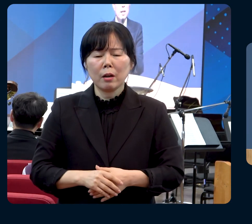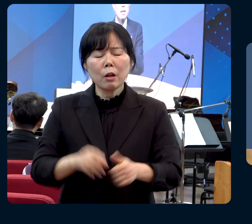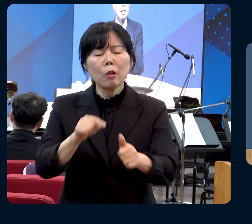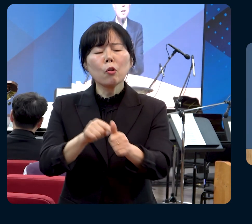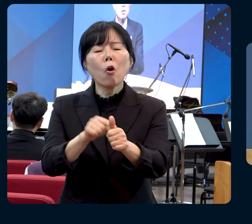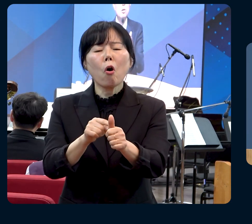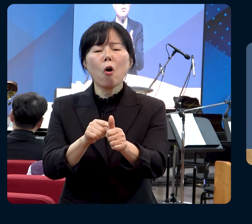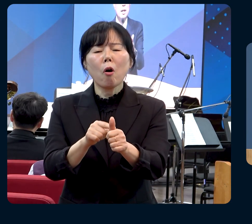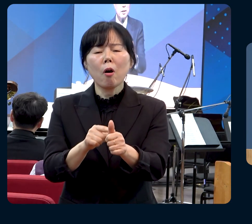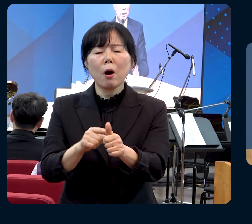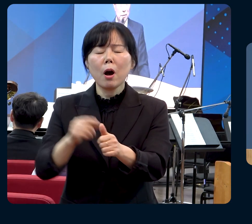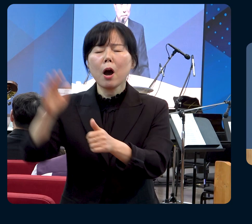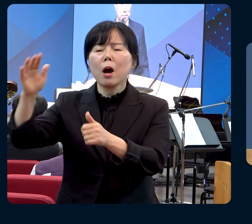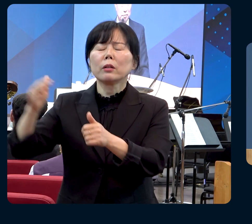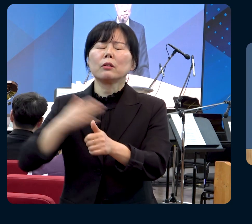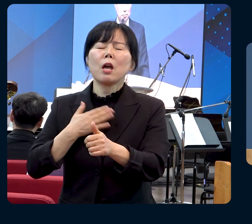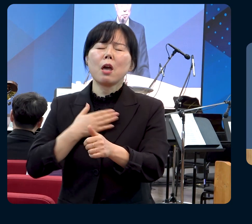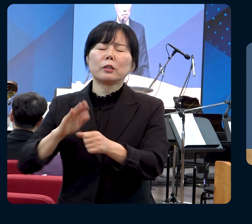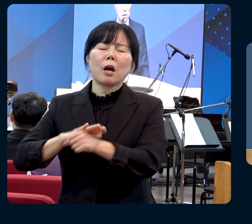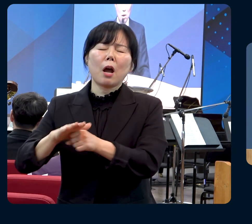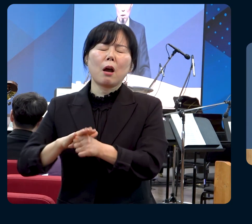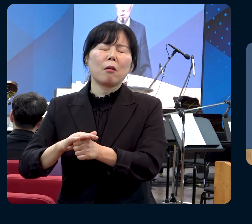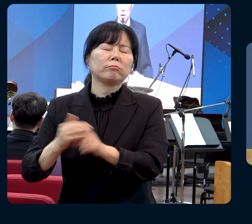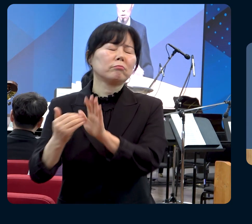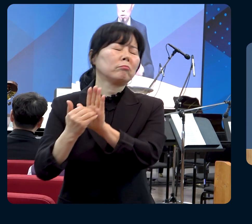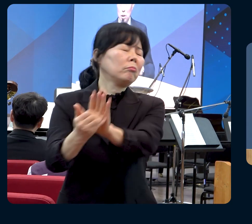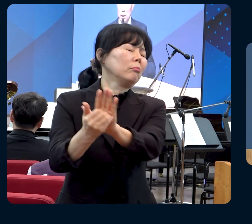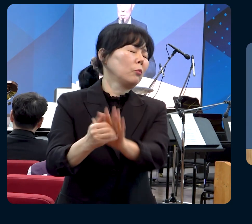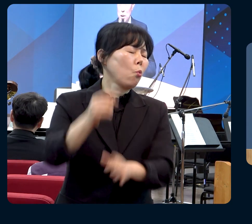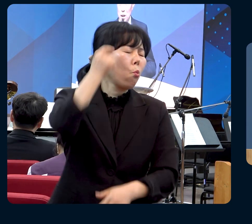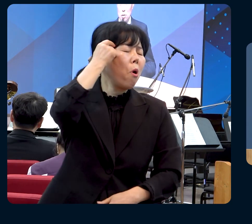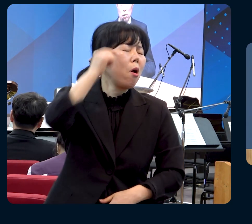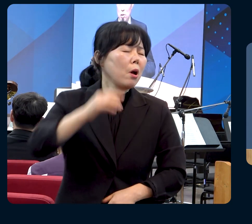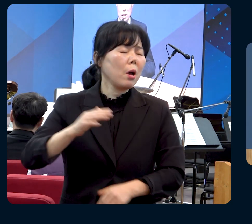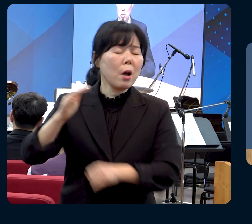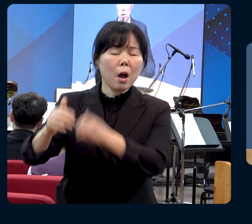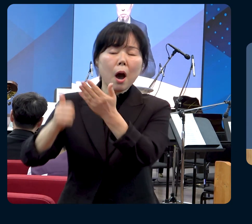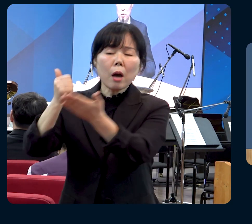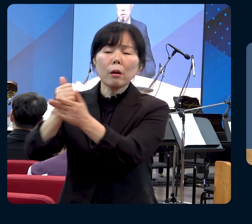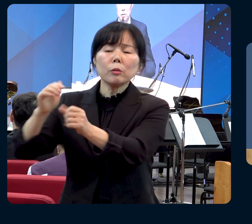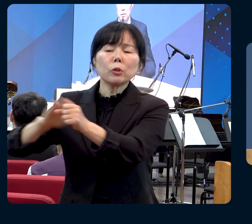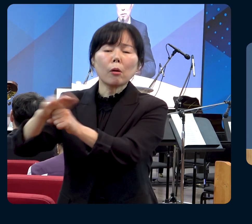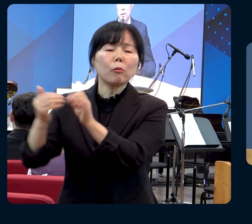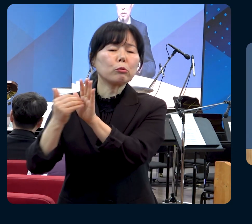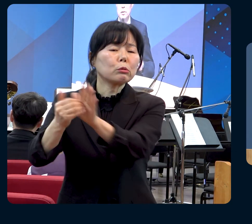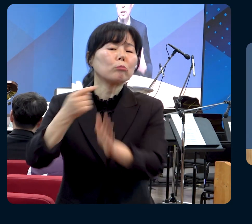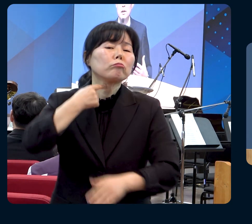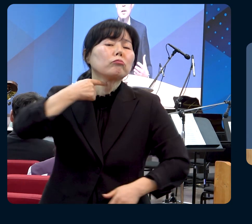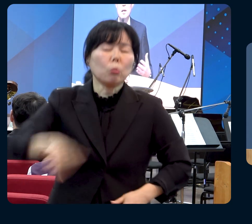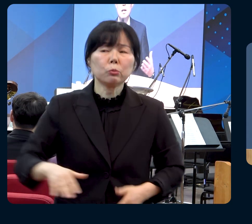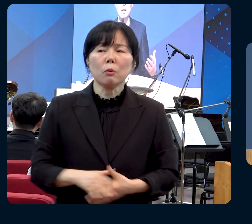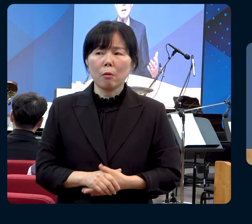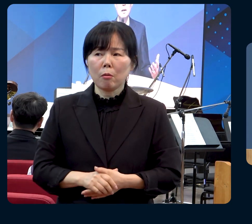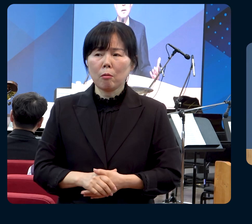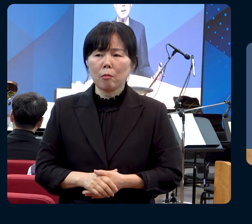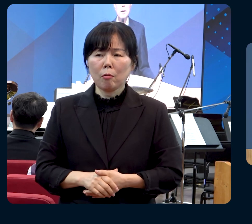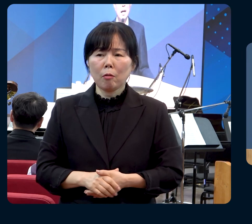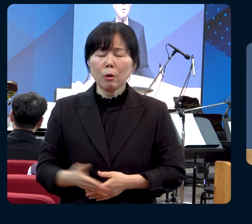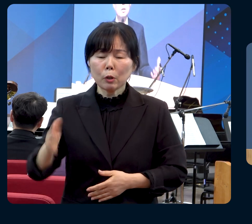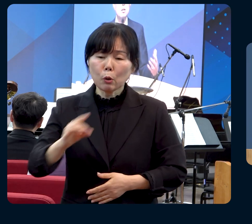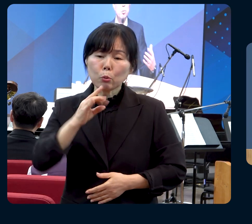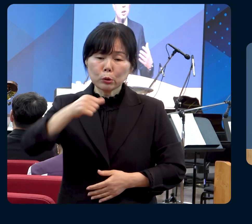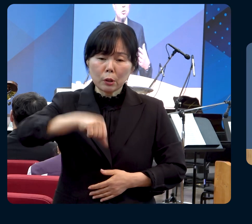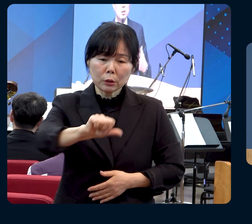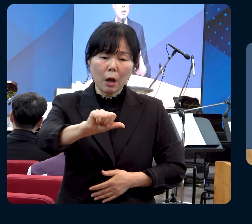너는 왜 내 사랑을 거절하느냐. 사실 저는 하나님 사랑을 거절한 적이 없거든요. 근데